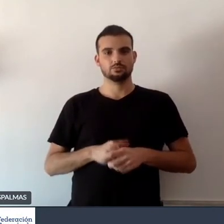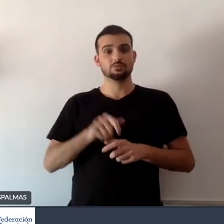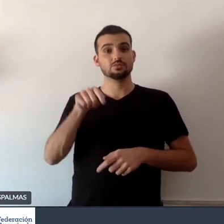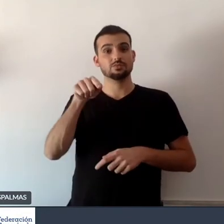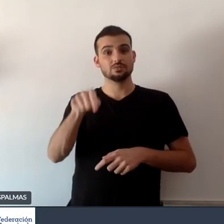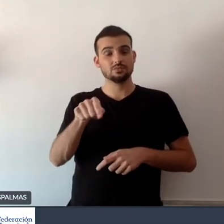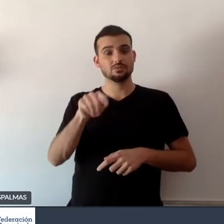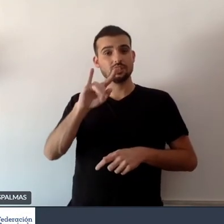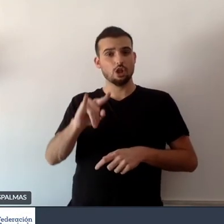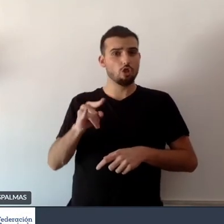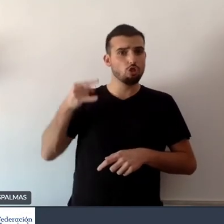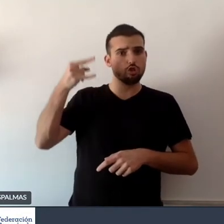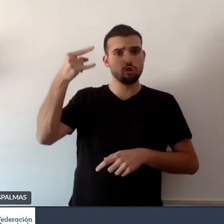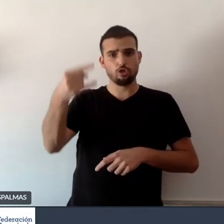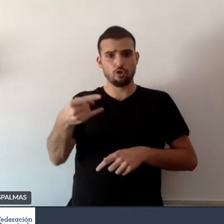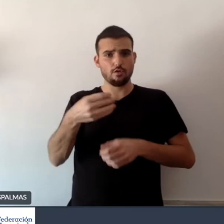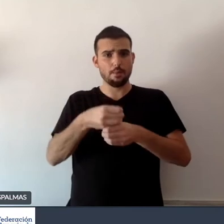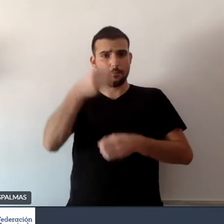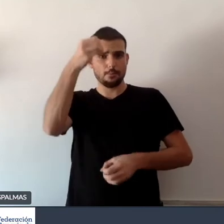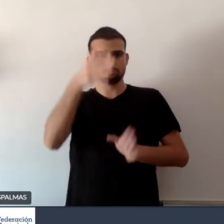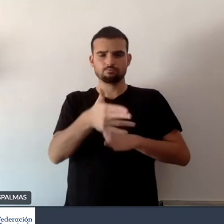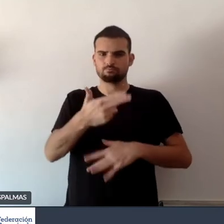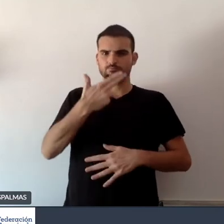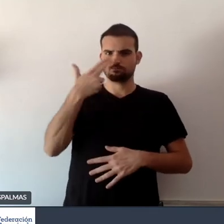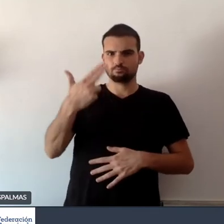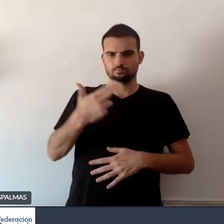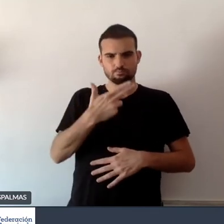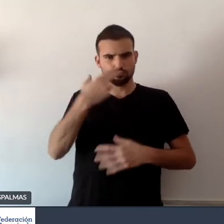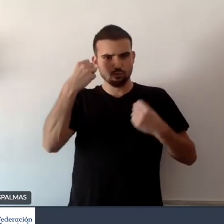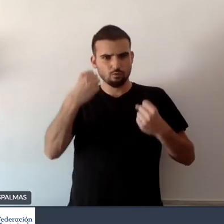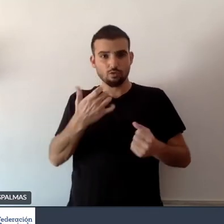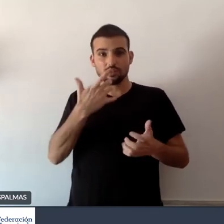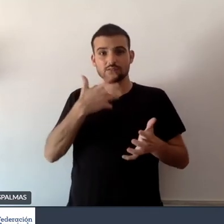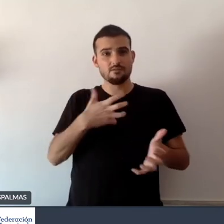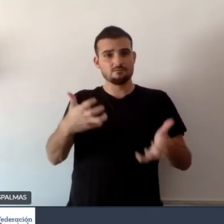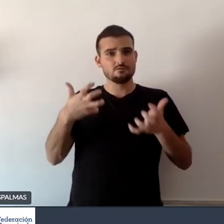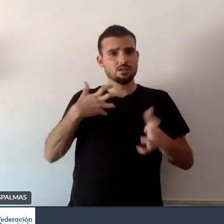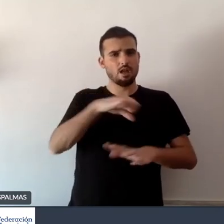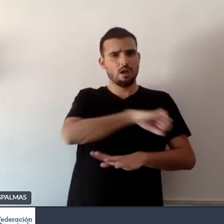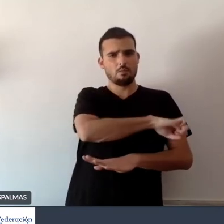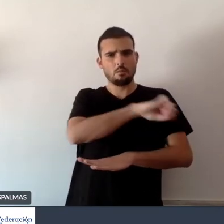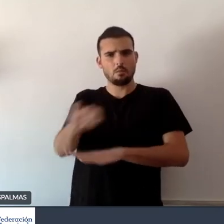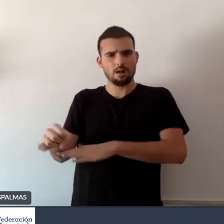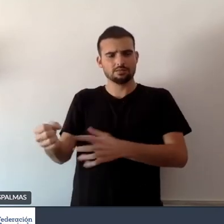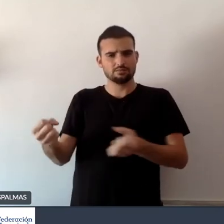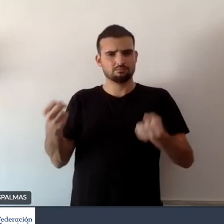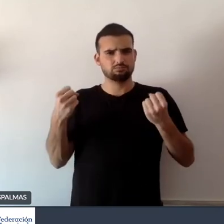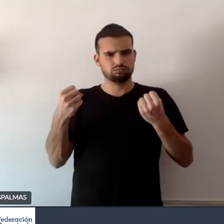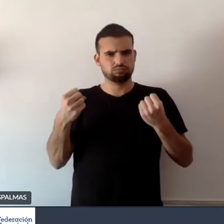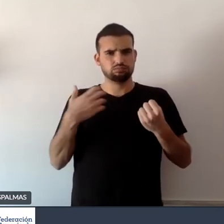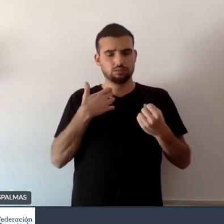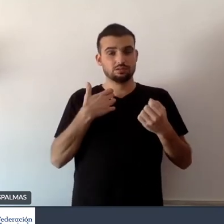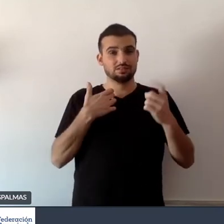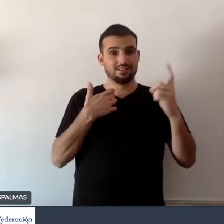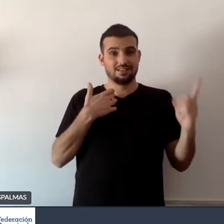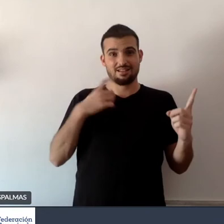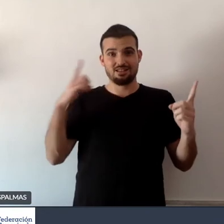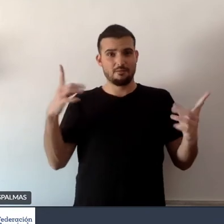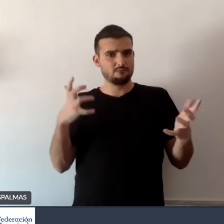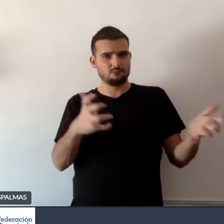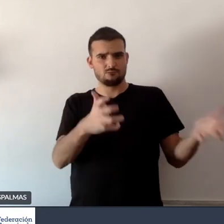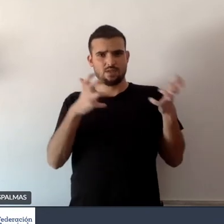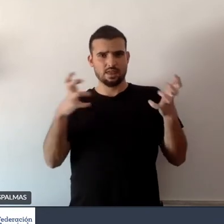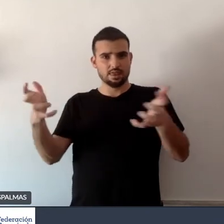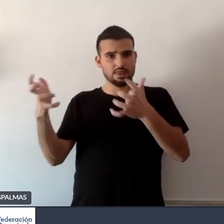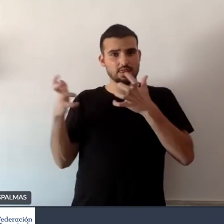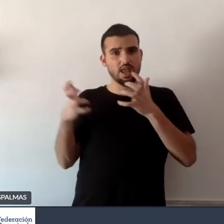Este doble post es interesante, sobre todo cuando hay una ventaja bastante grande entre un exterior y su defensor. Es una opción que a mí me